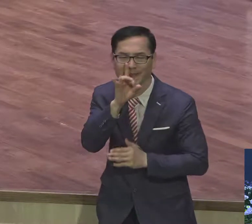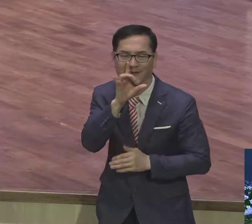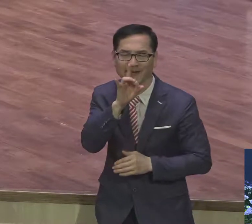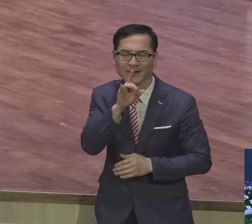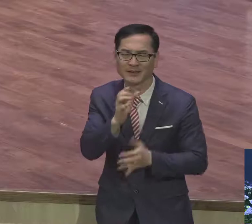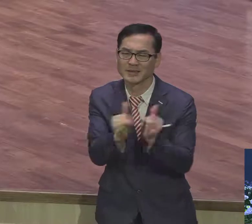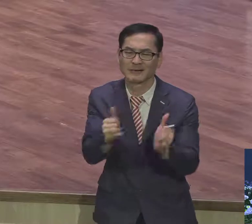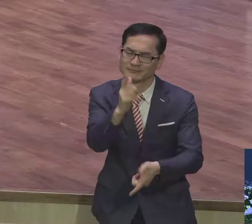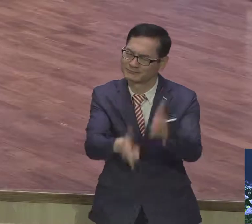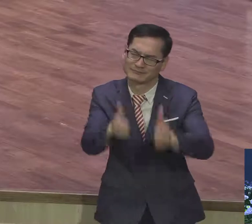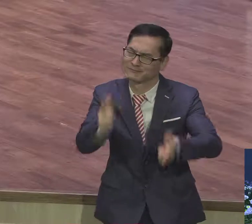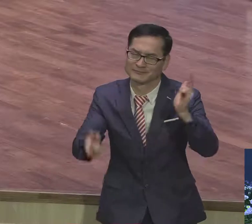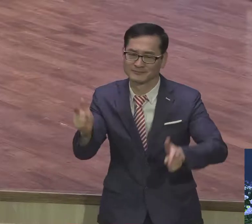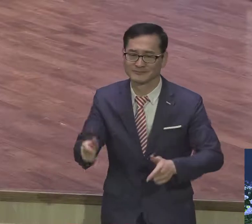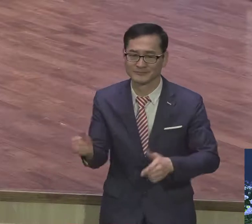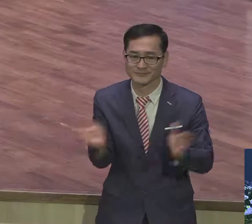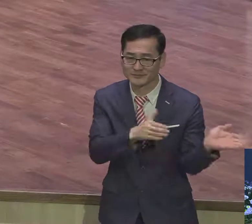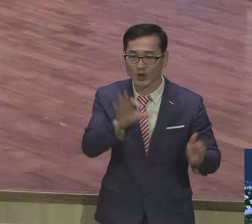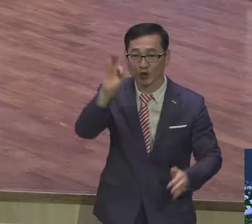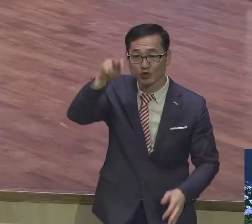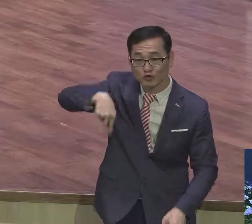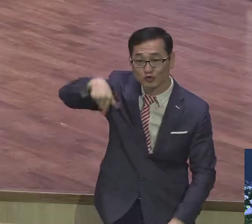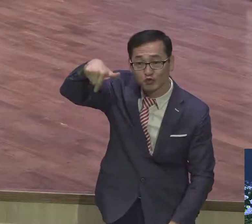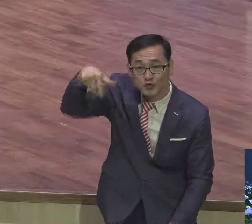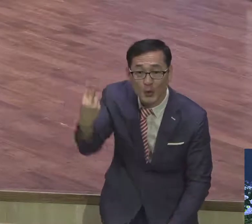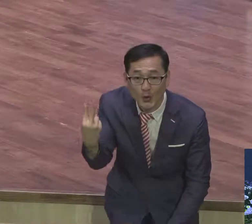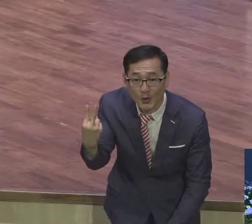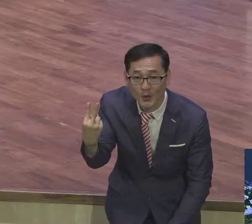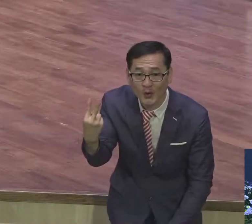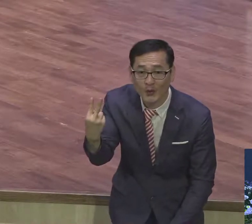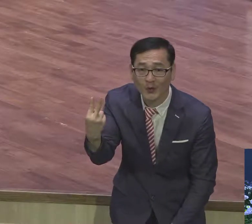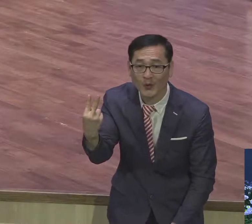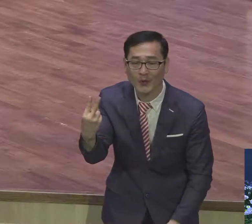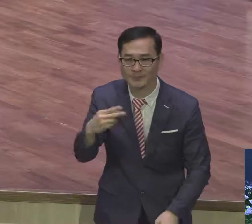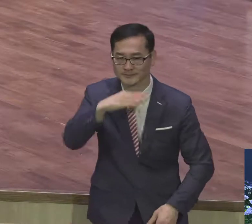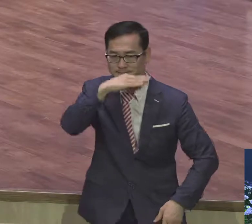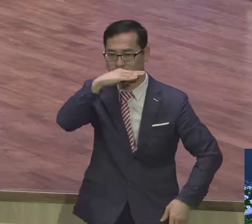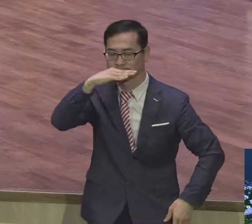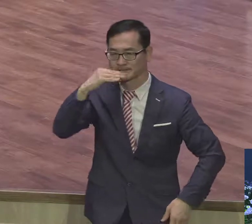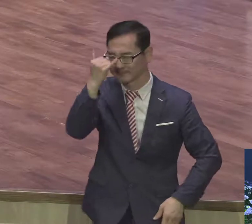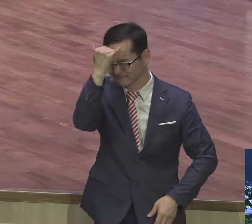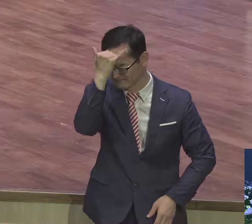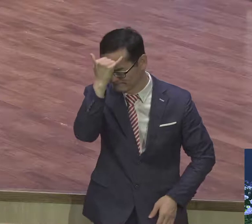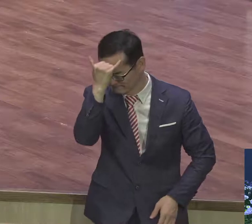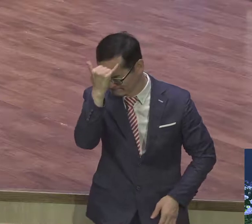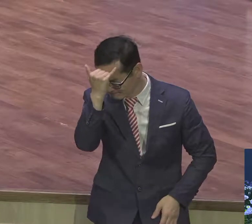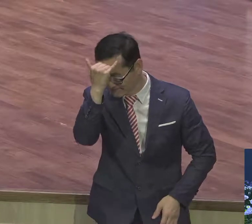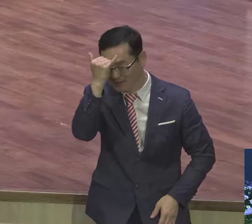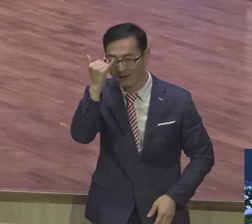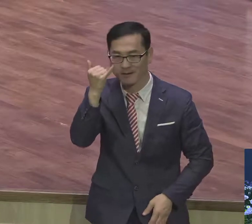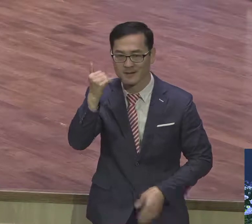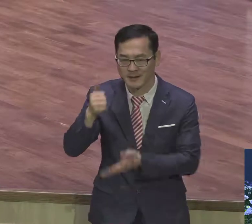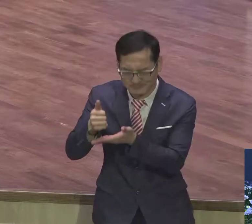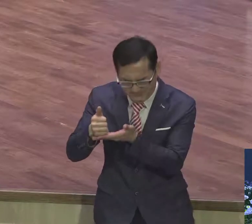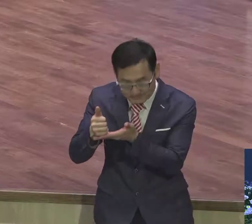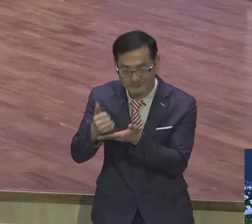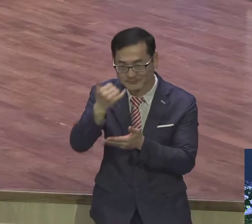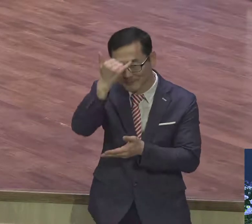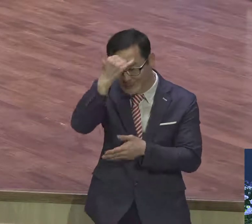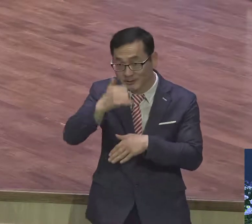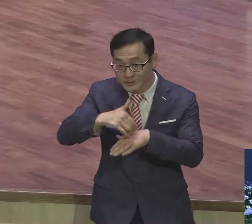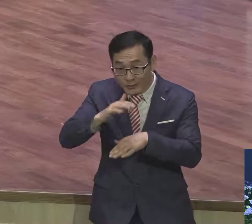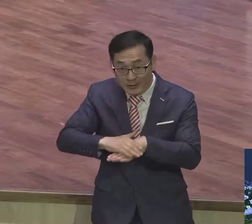살아온거지 유교 배경 아주 유교 배경 속에 점잔하지요 예의 바라지요 깍듯하지요